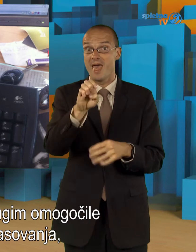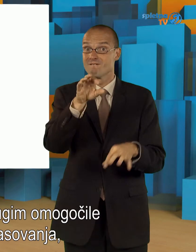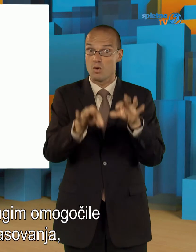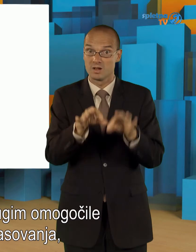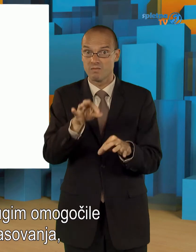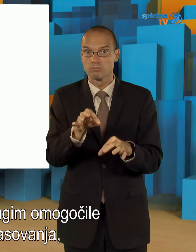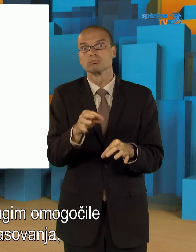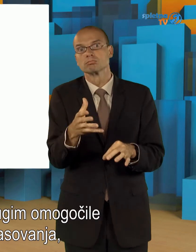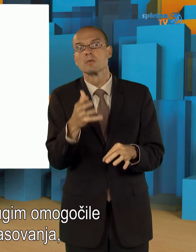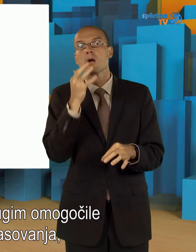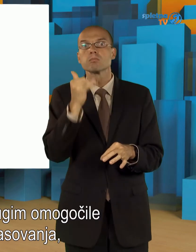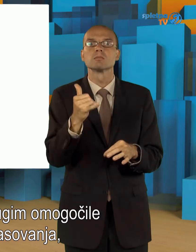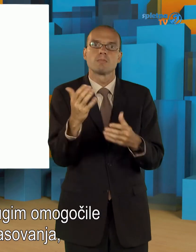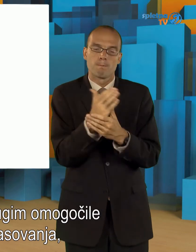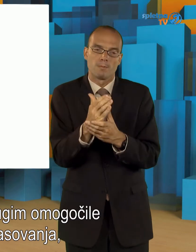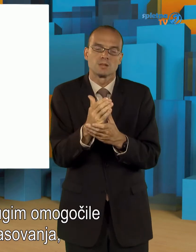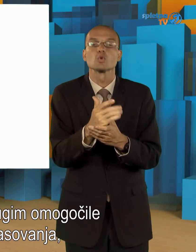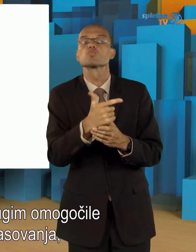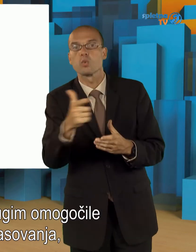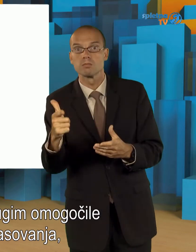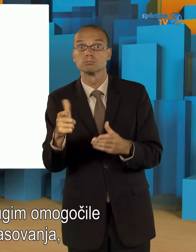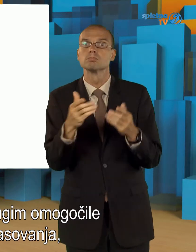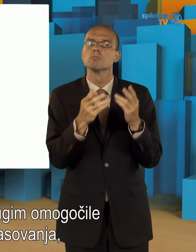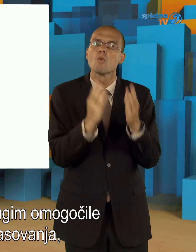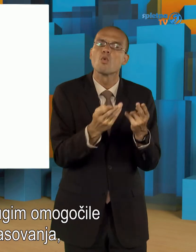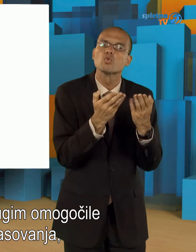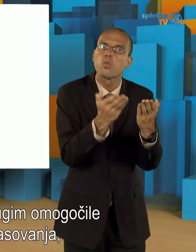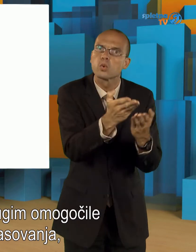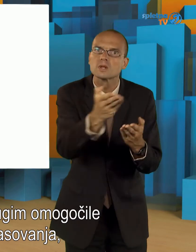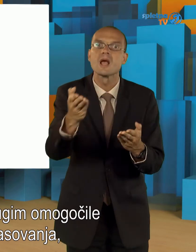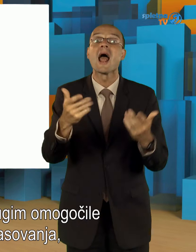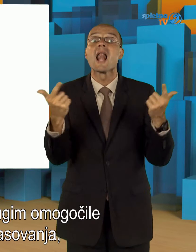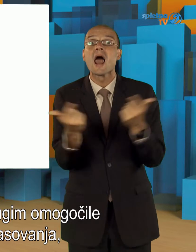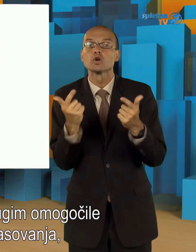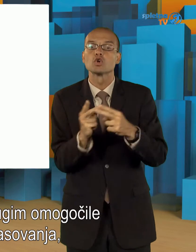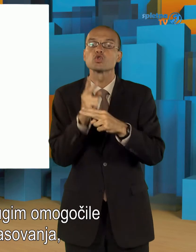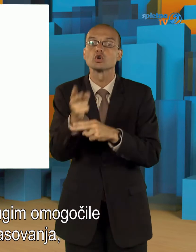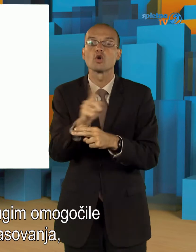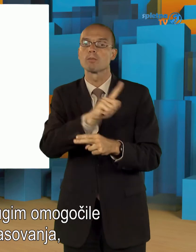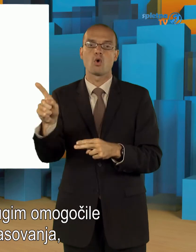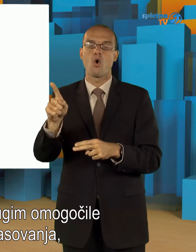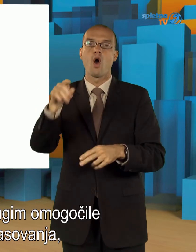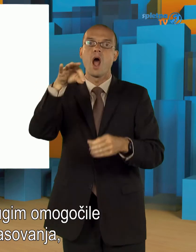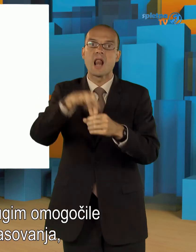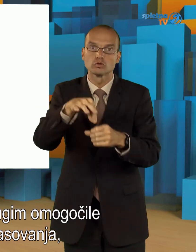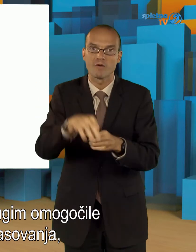E-volitve naj bi med drugim omogočile lažji dostop do glasovanja. Glasovanje bi bilo za vsakogar preprosto, izvedljivo od